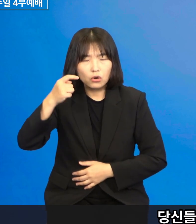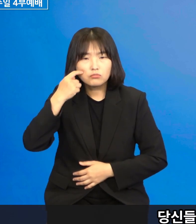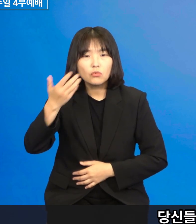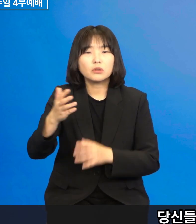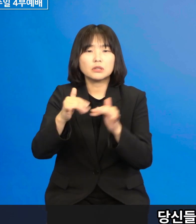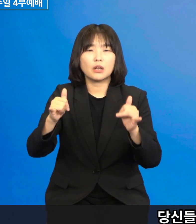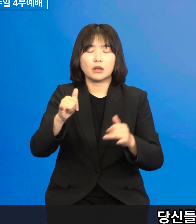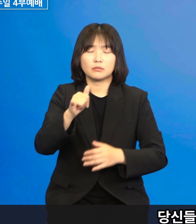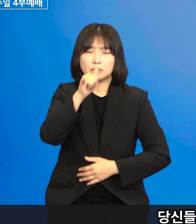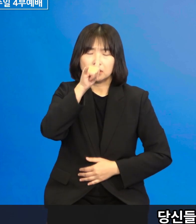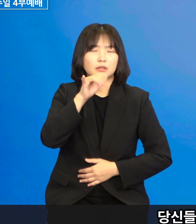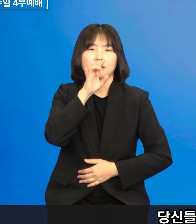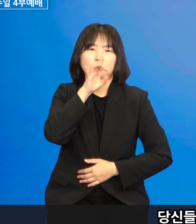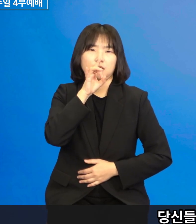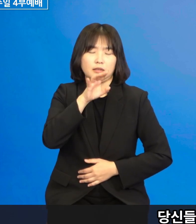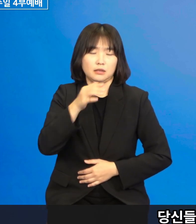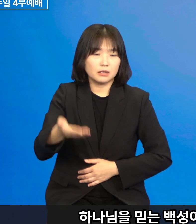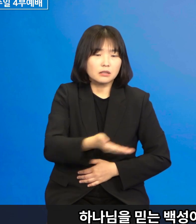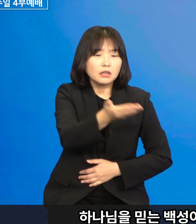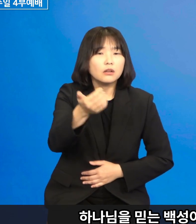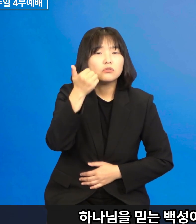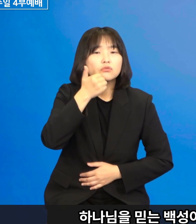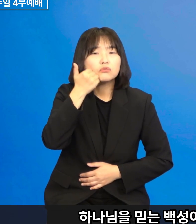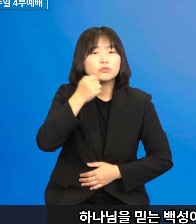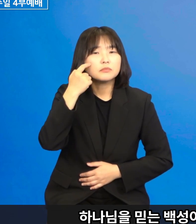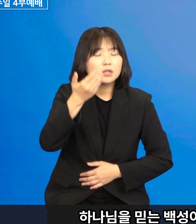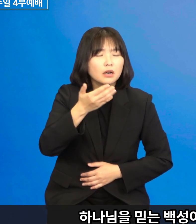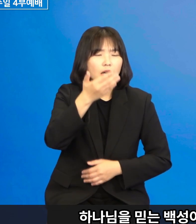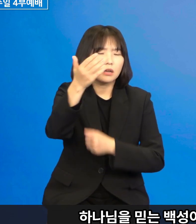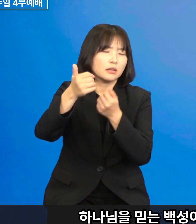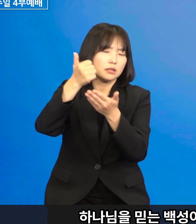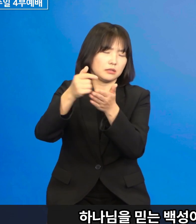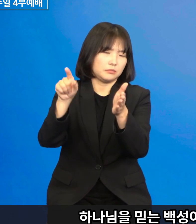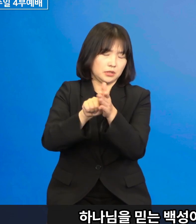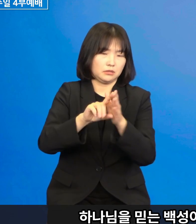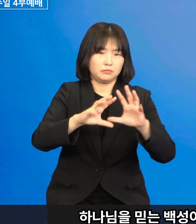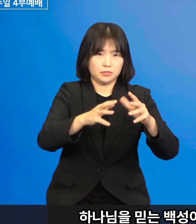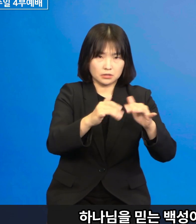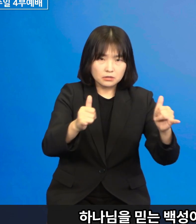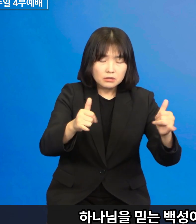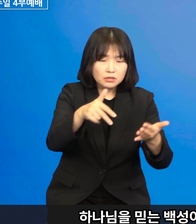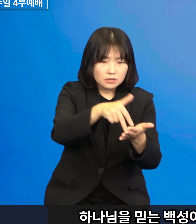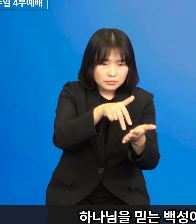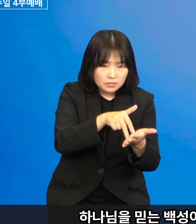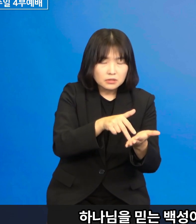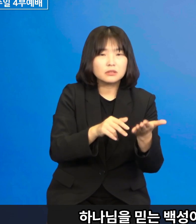됩니다. 당신들은 누굽니까? 하나님을 믿는 백성이라면,